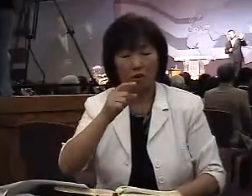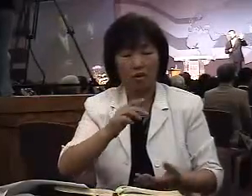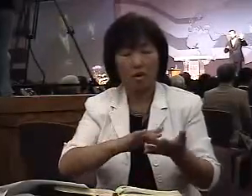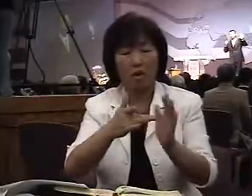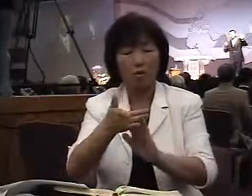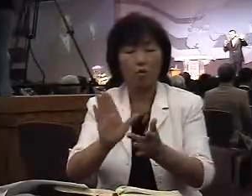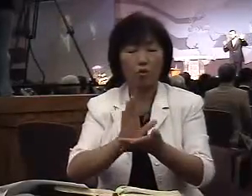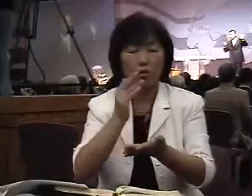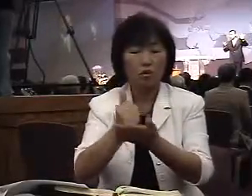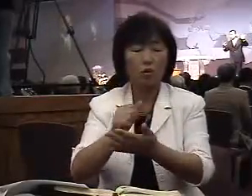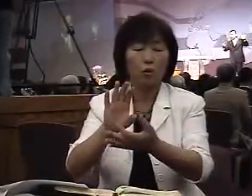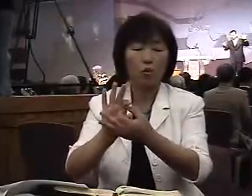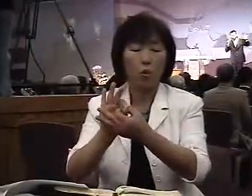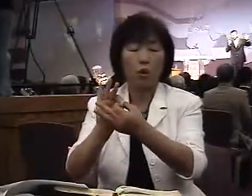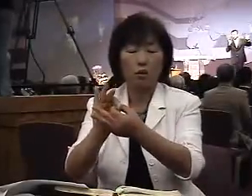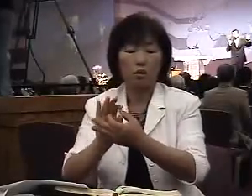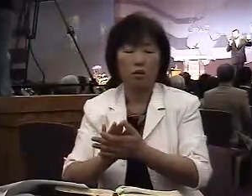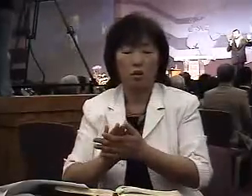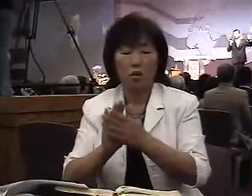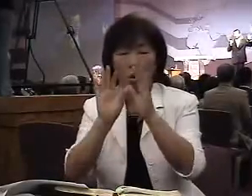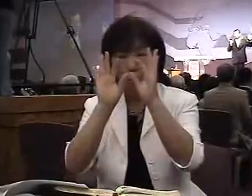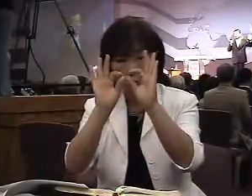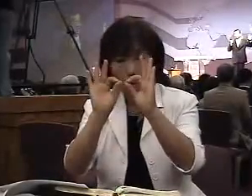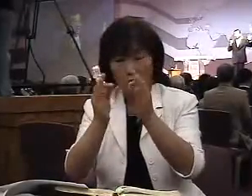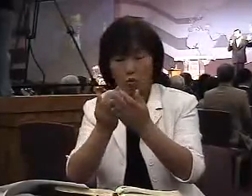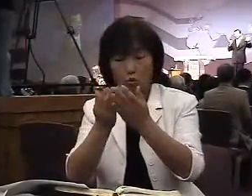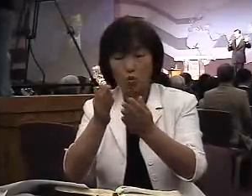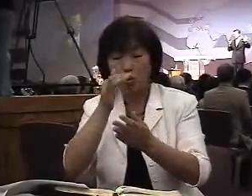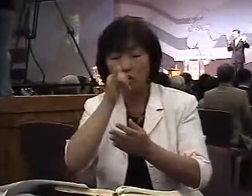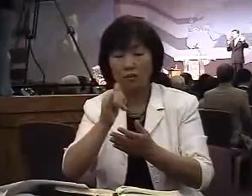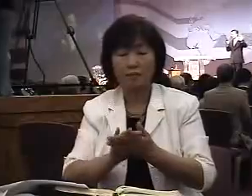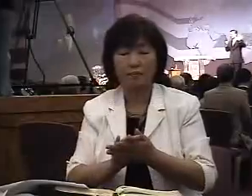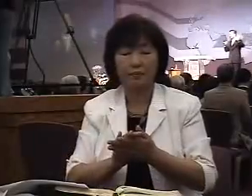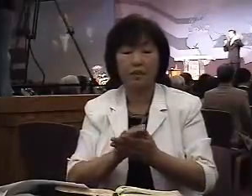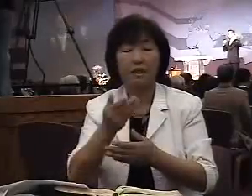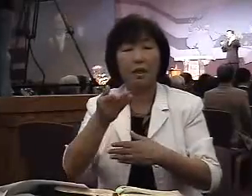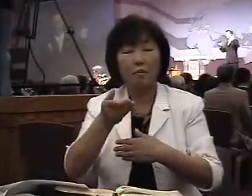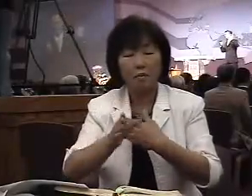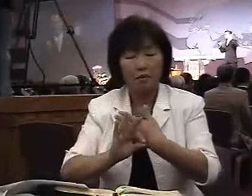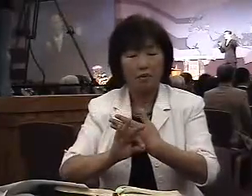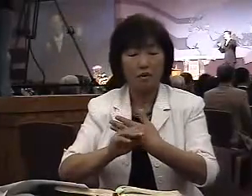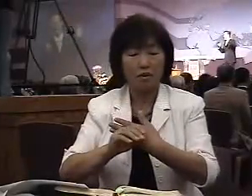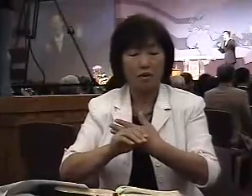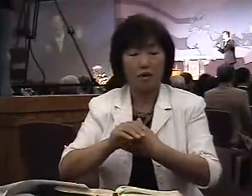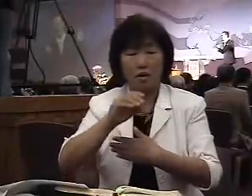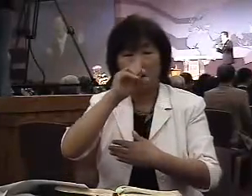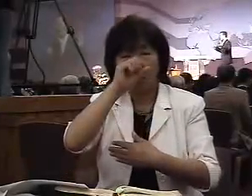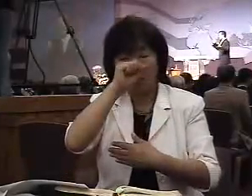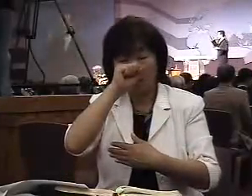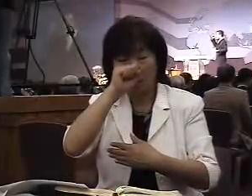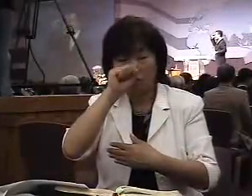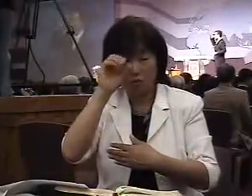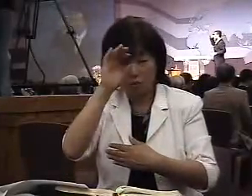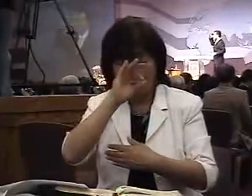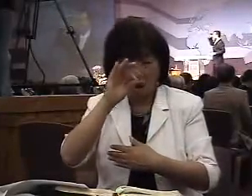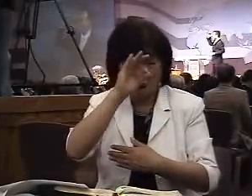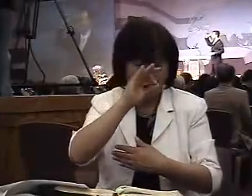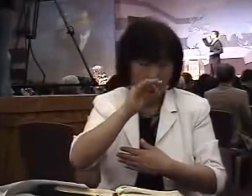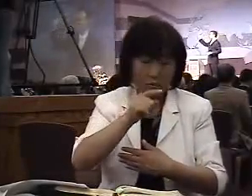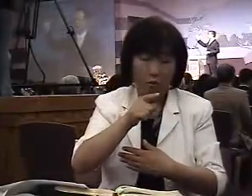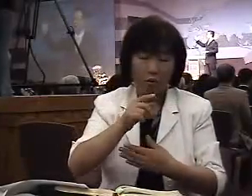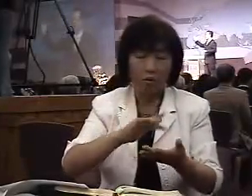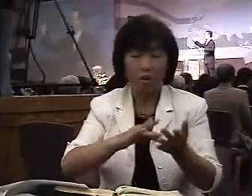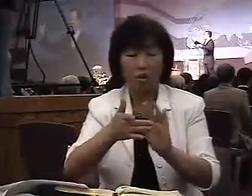통해, 하나님의 의는 예수 그리스도를 통해 보여지고 있습니다. 그렇다면 그의 의를 구하라는 것은